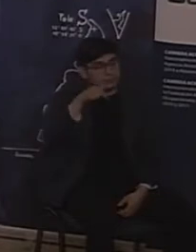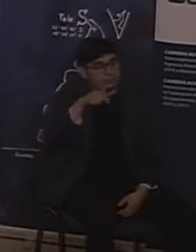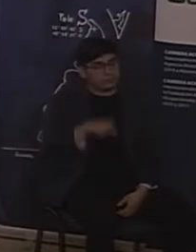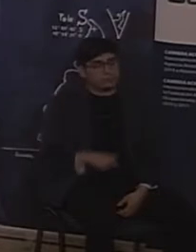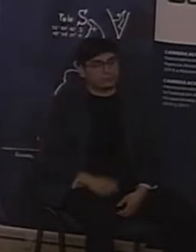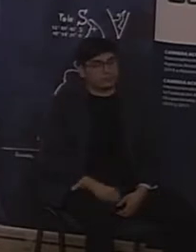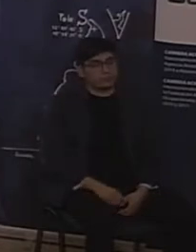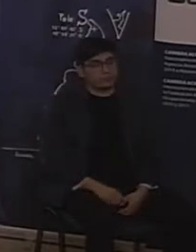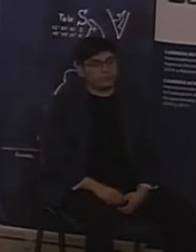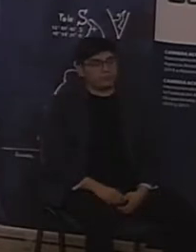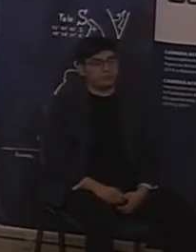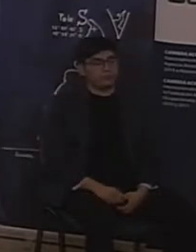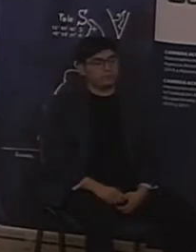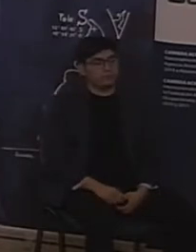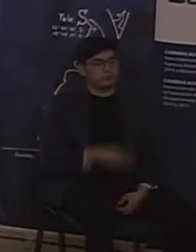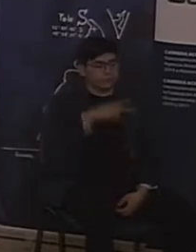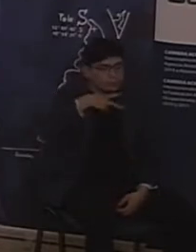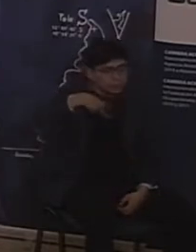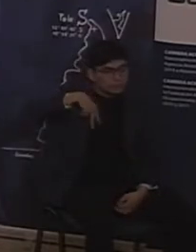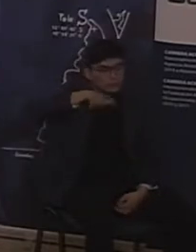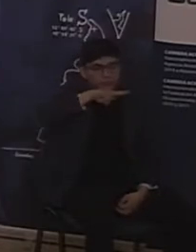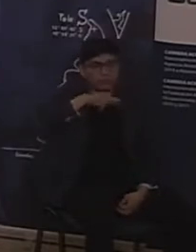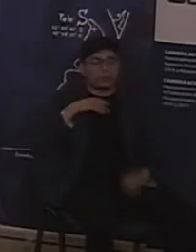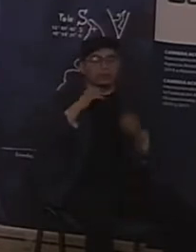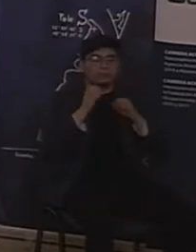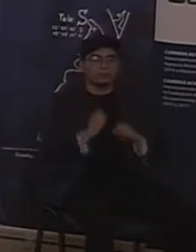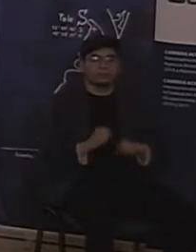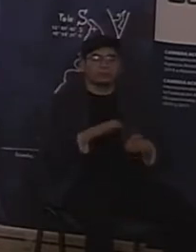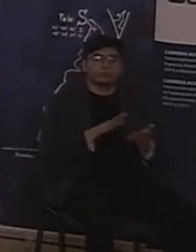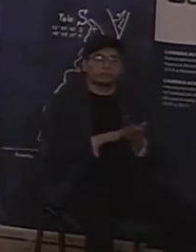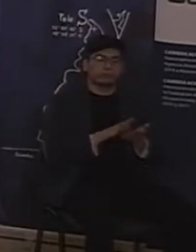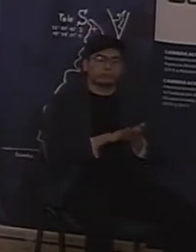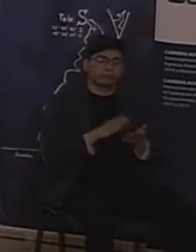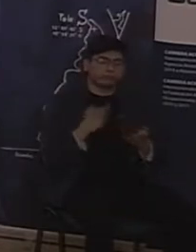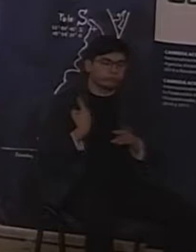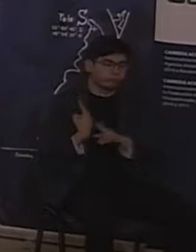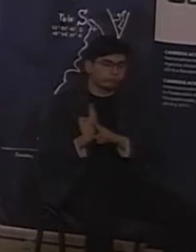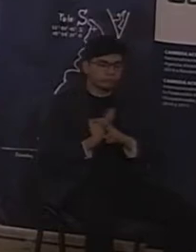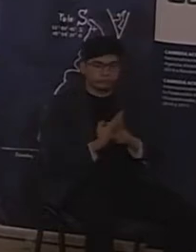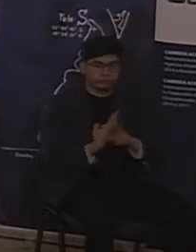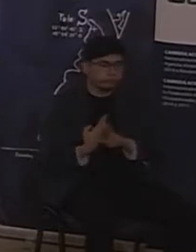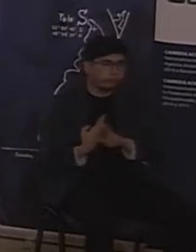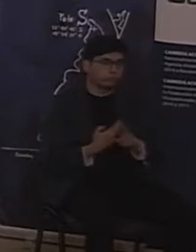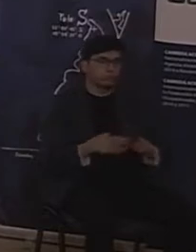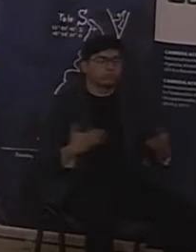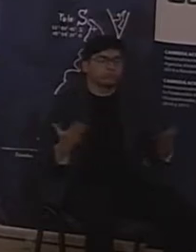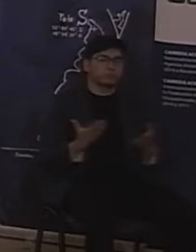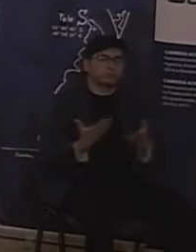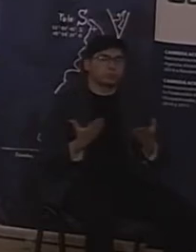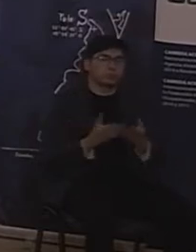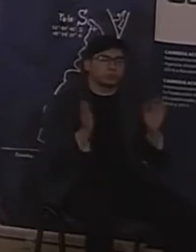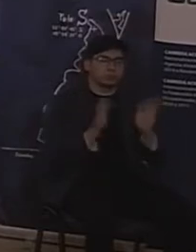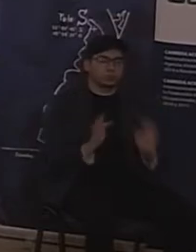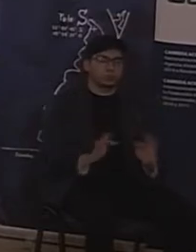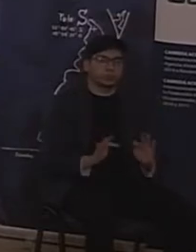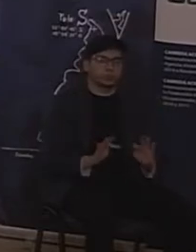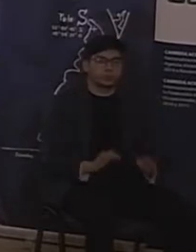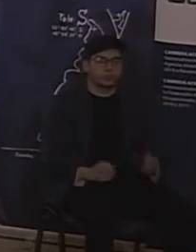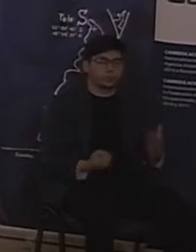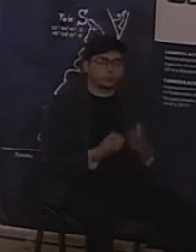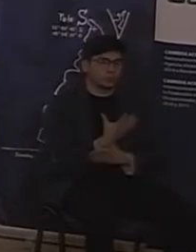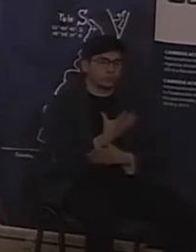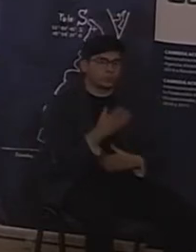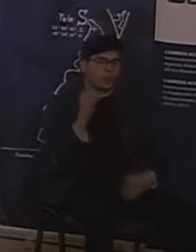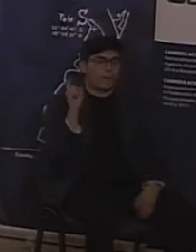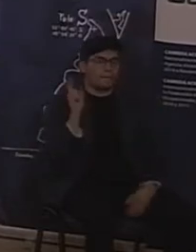pudimos nosotros palpar el recorrido de su sangre como palpitaba la creación de ese primer